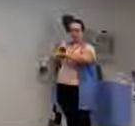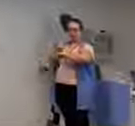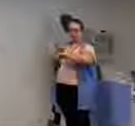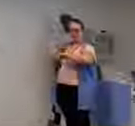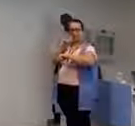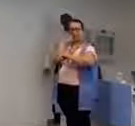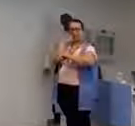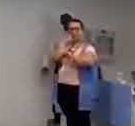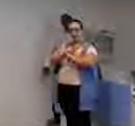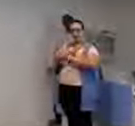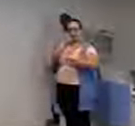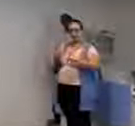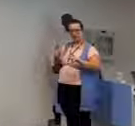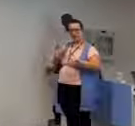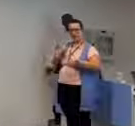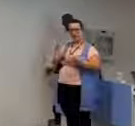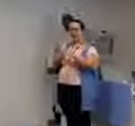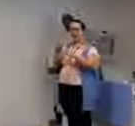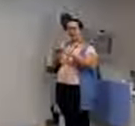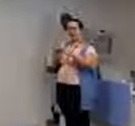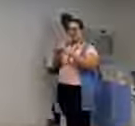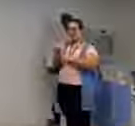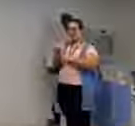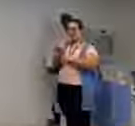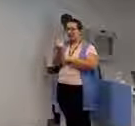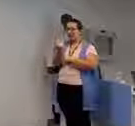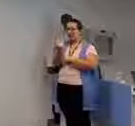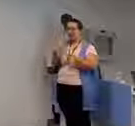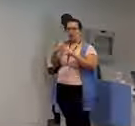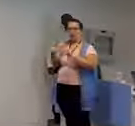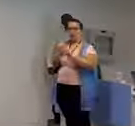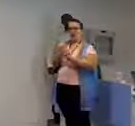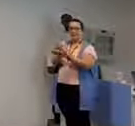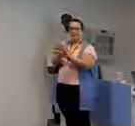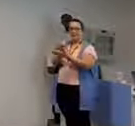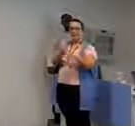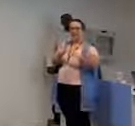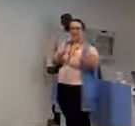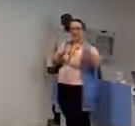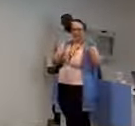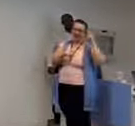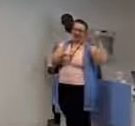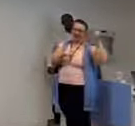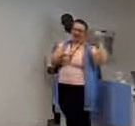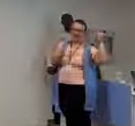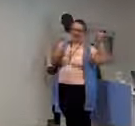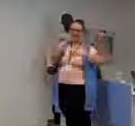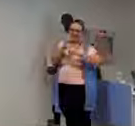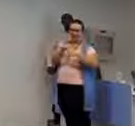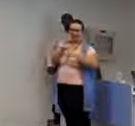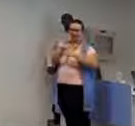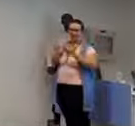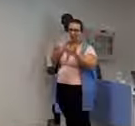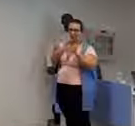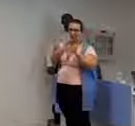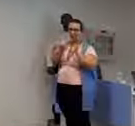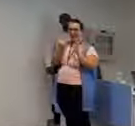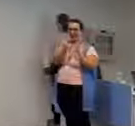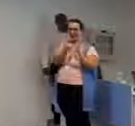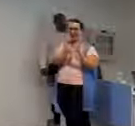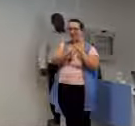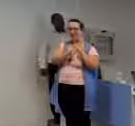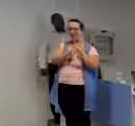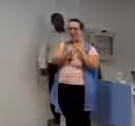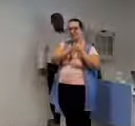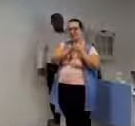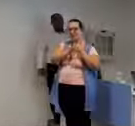essas variáveis, ele vai programar para mim sozinho, baseado naquela inteligência que eu defini. Se eu quiser mudar,